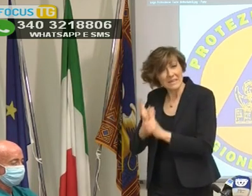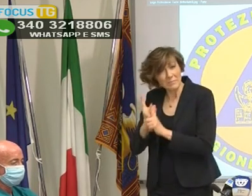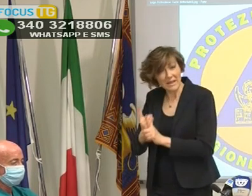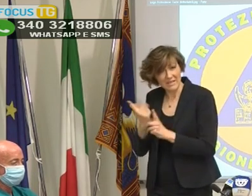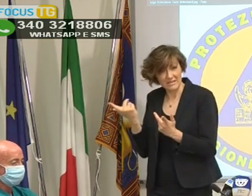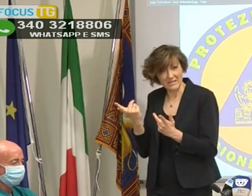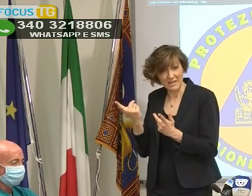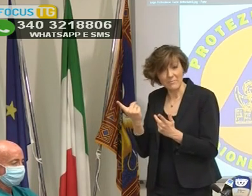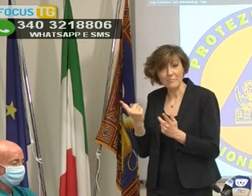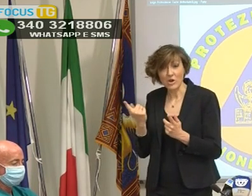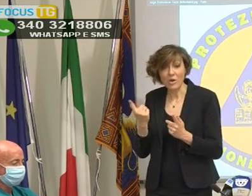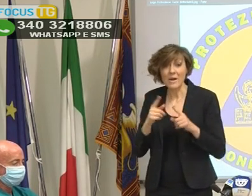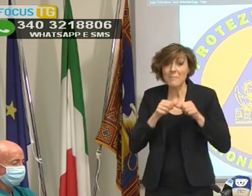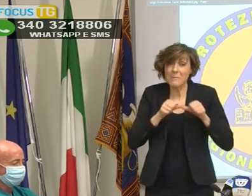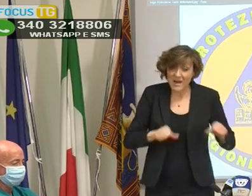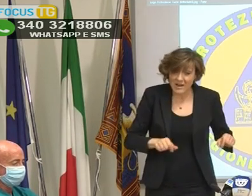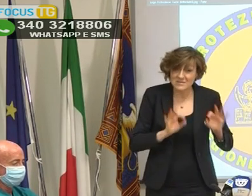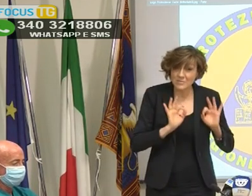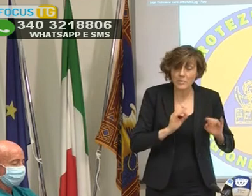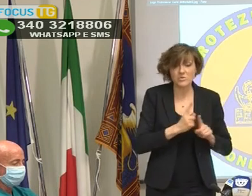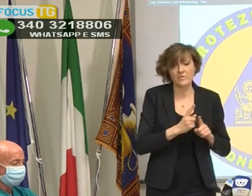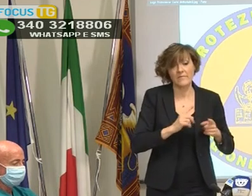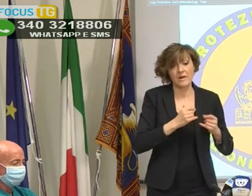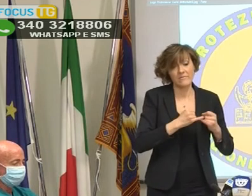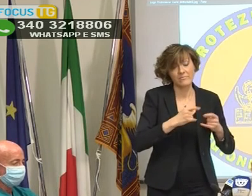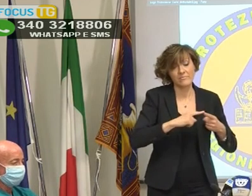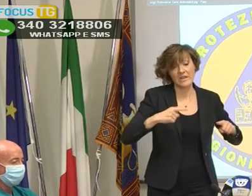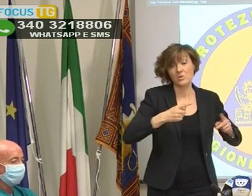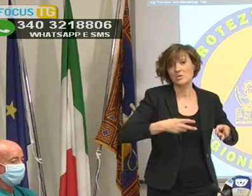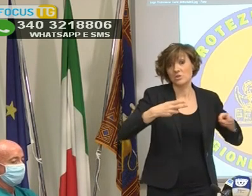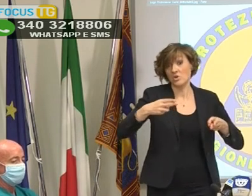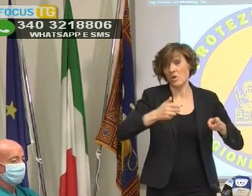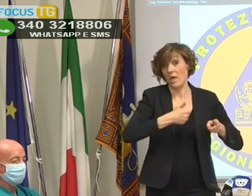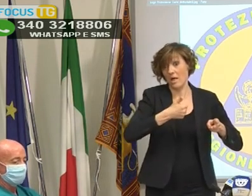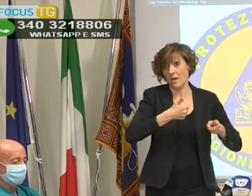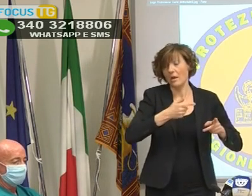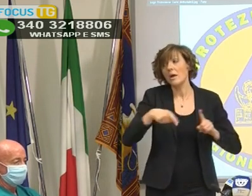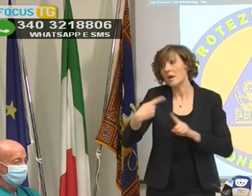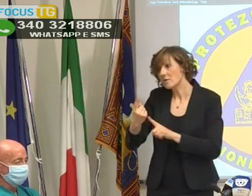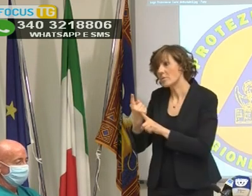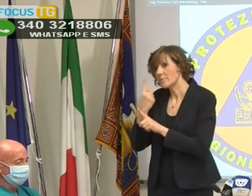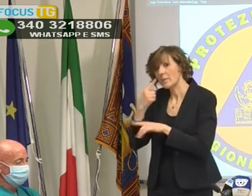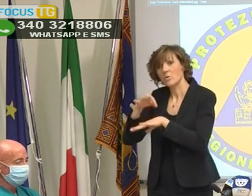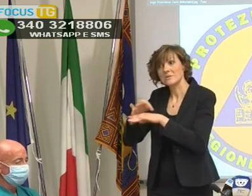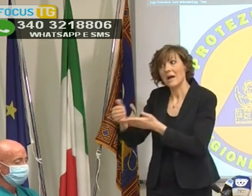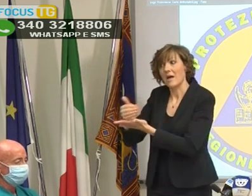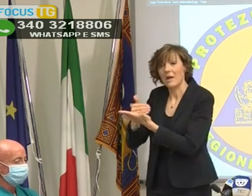Però capite che è stato fondamentale isolarlo, perché sennò si banalizzava tutto, no?